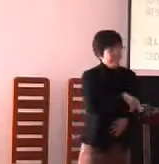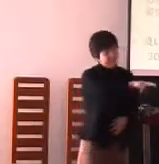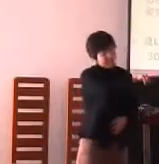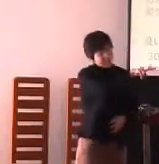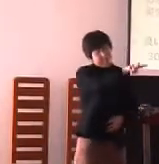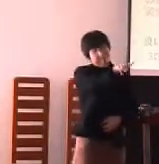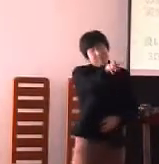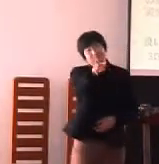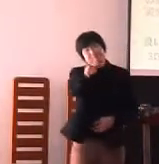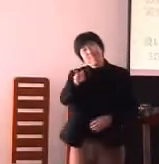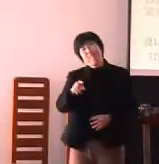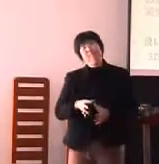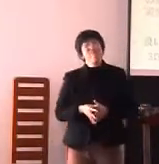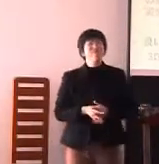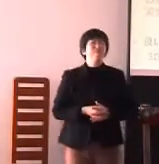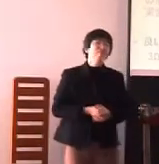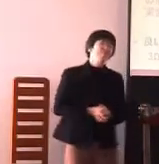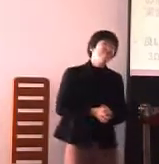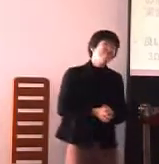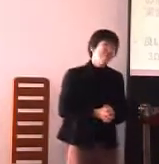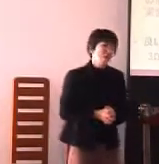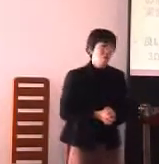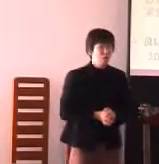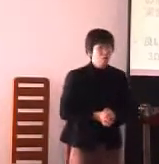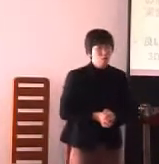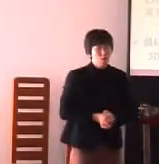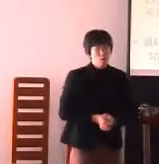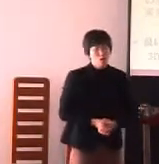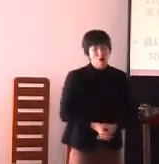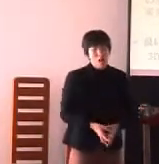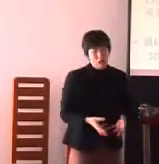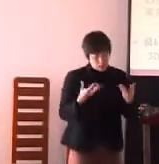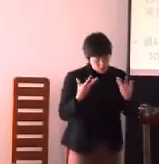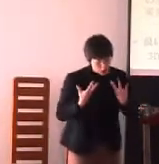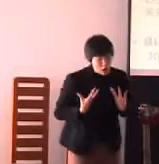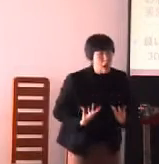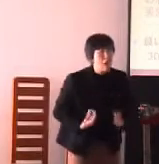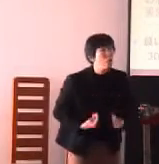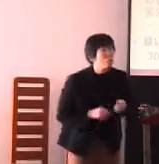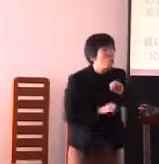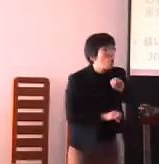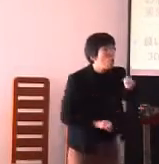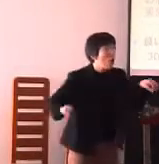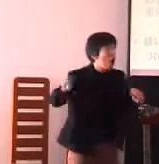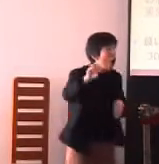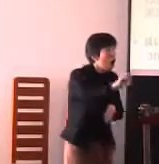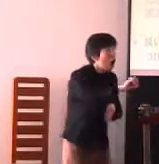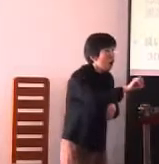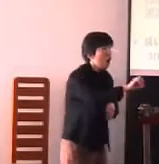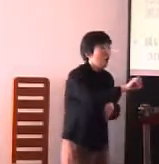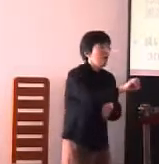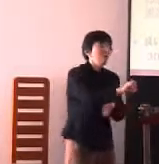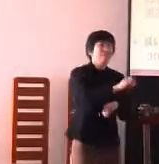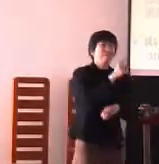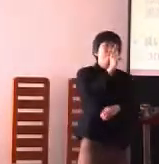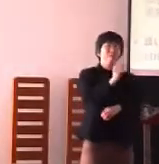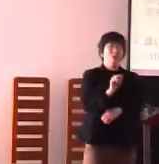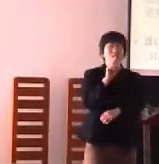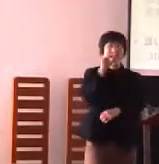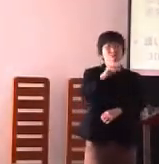がっかりすることなく逆にモーセは本当に微笑みながら、もう神様です